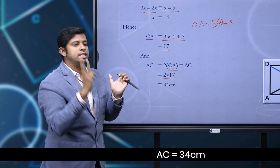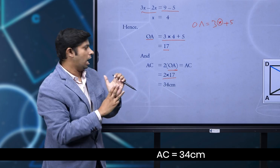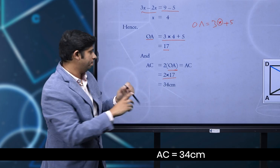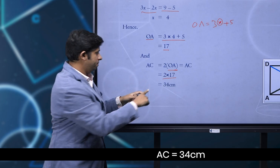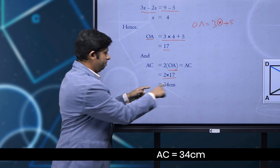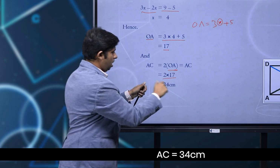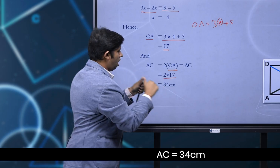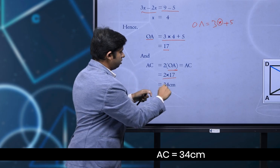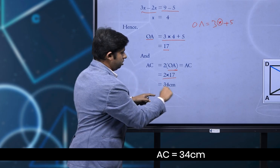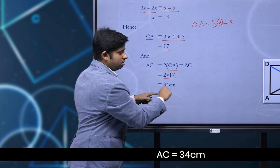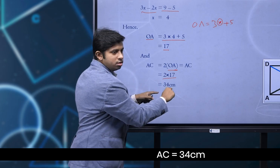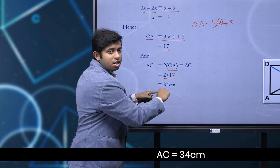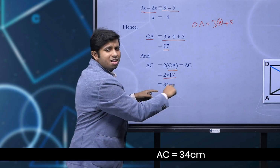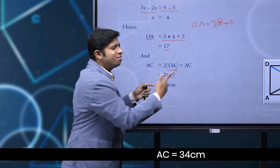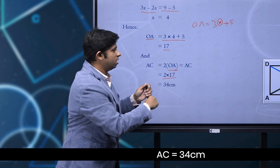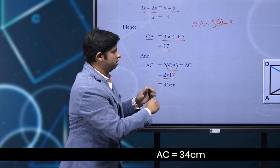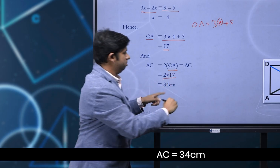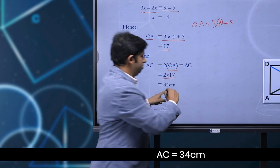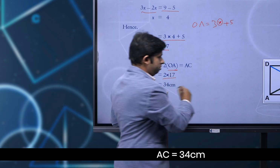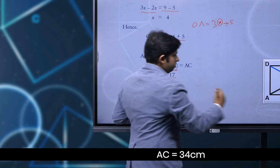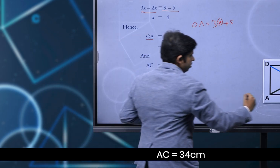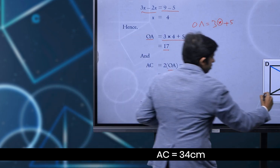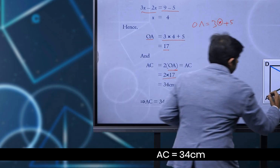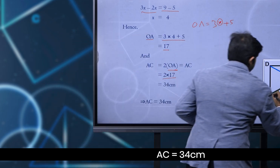AC is equal to 34 centimeter.